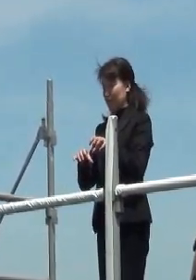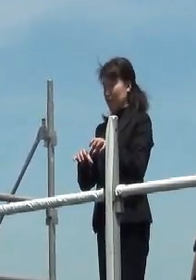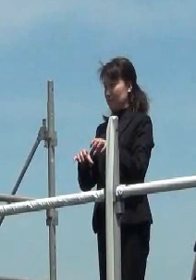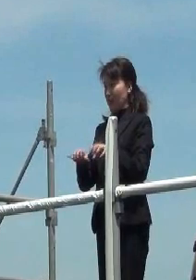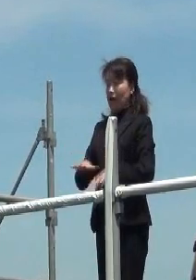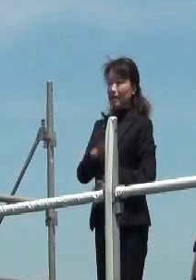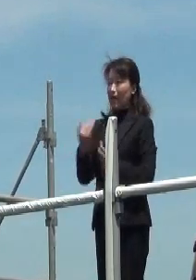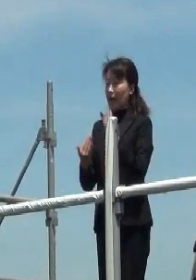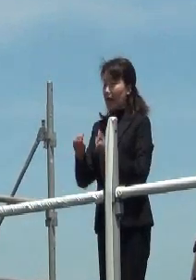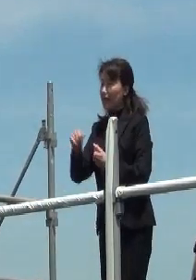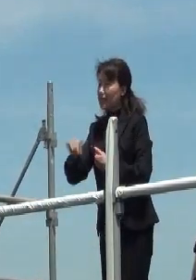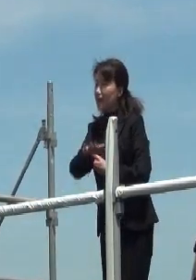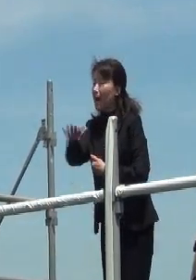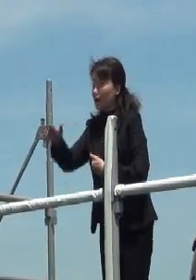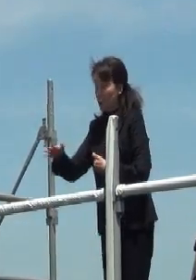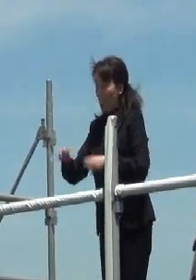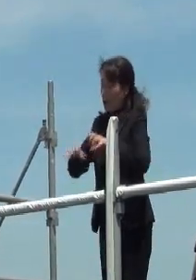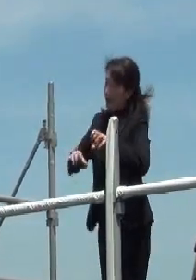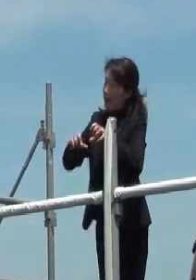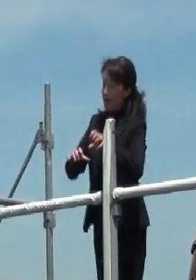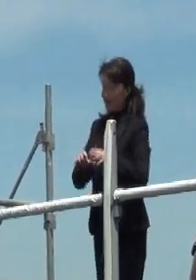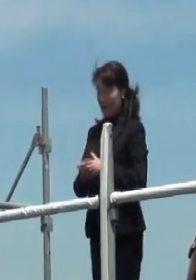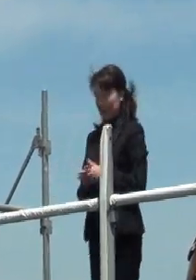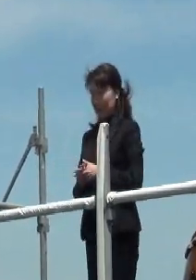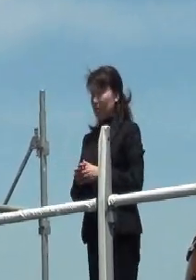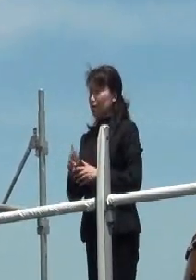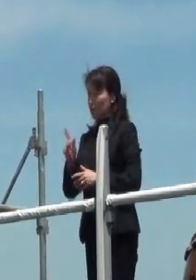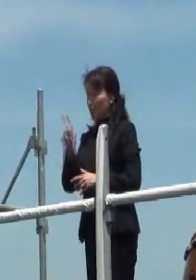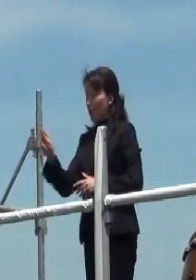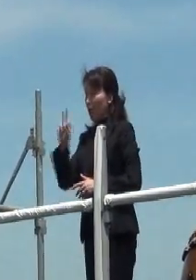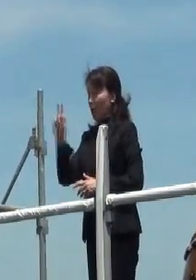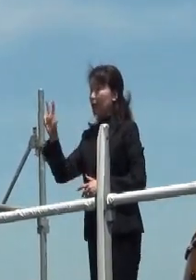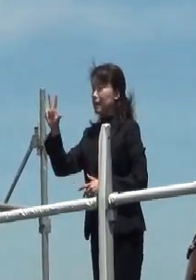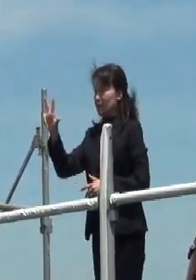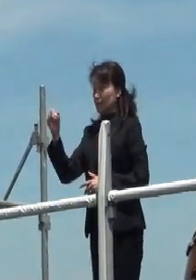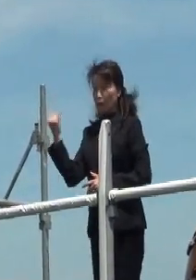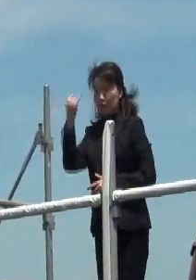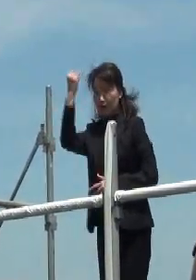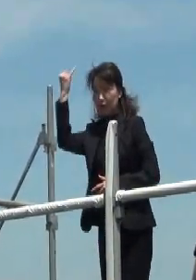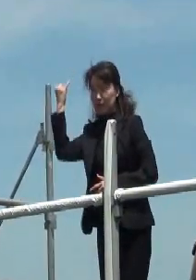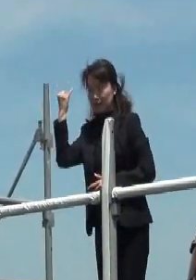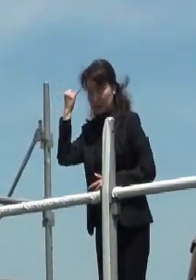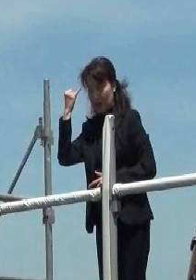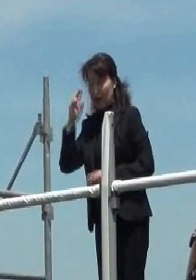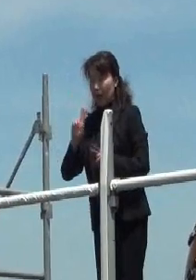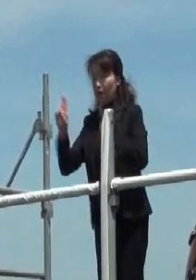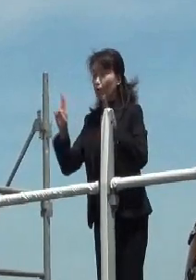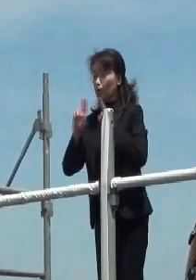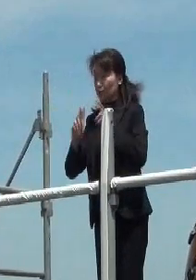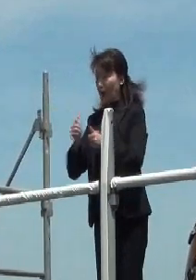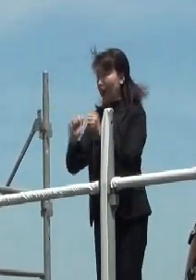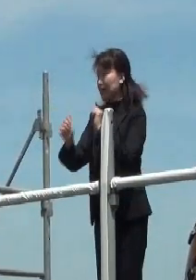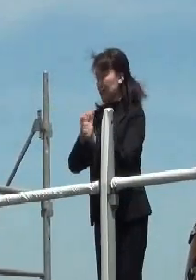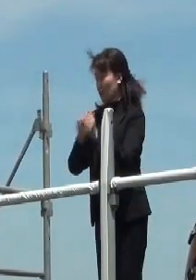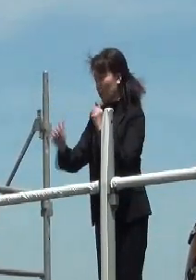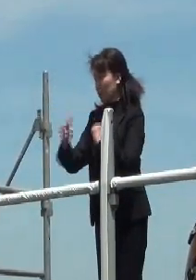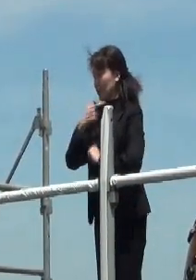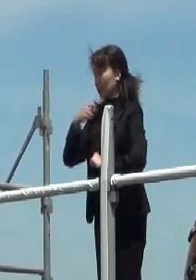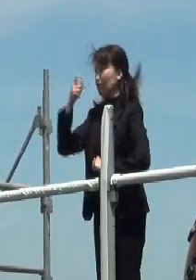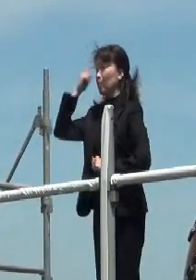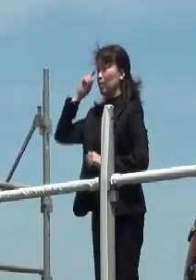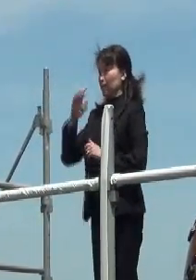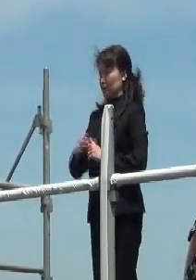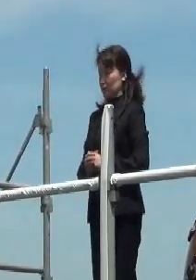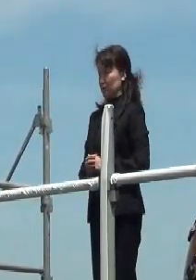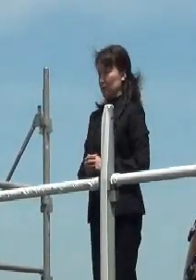サバンナを駆け回っているんですけれども、そのガゼルをイメージした、曲を演奏させていただきます